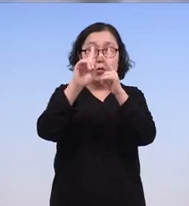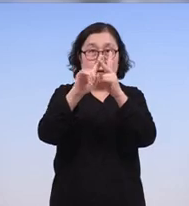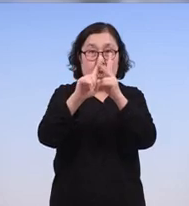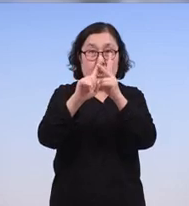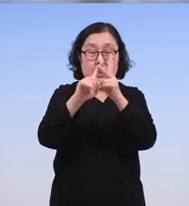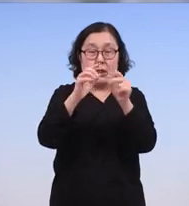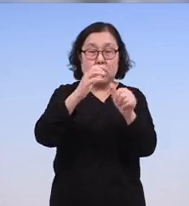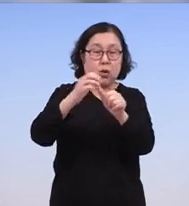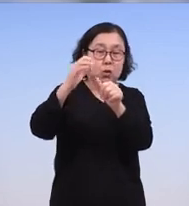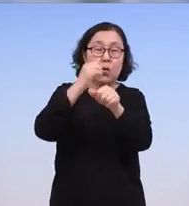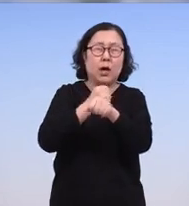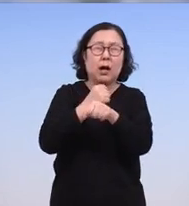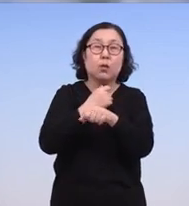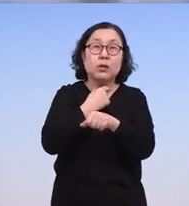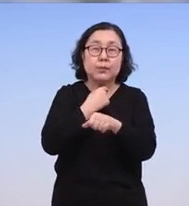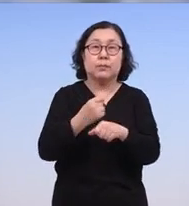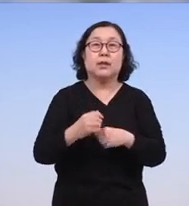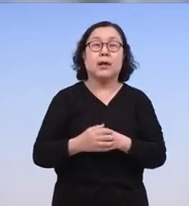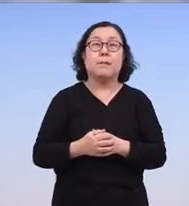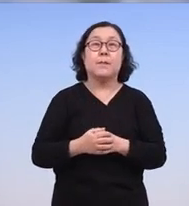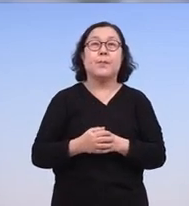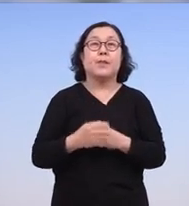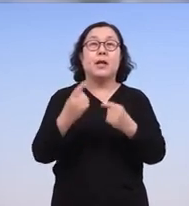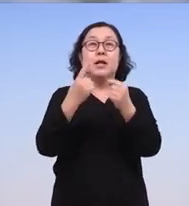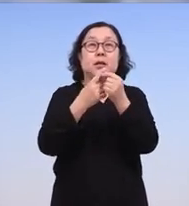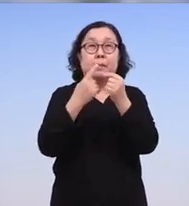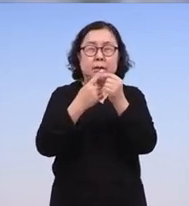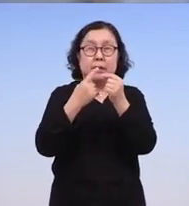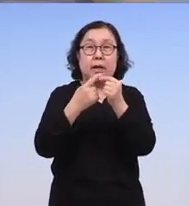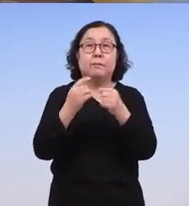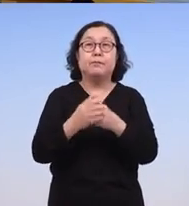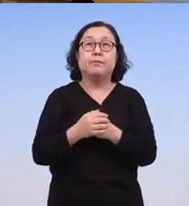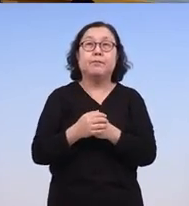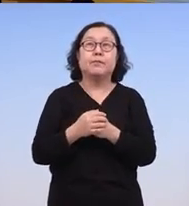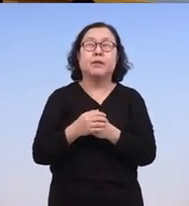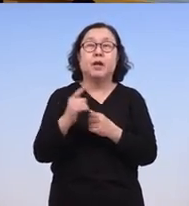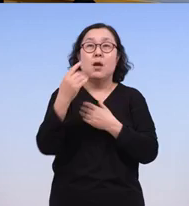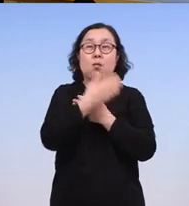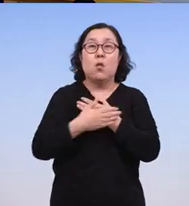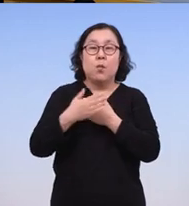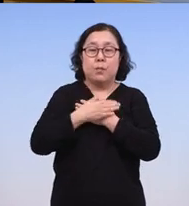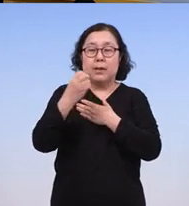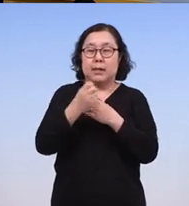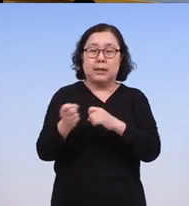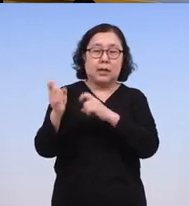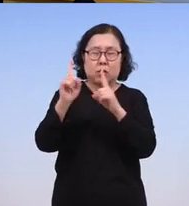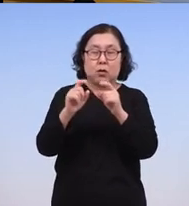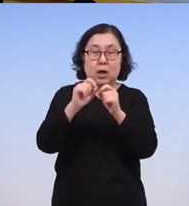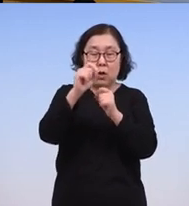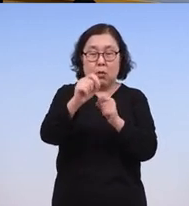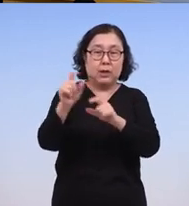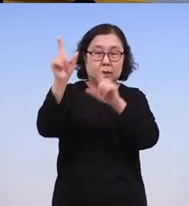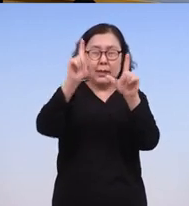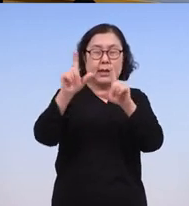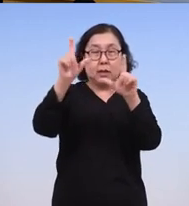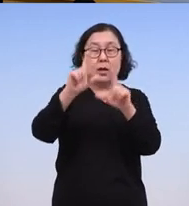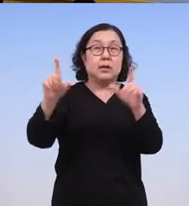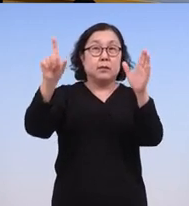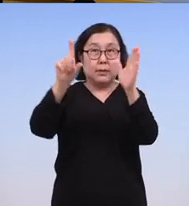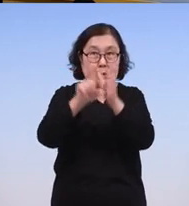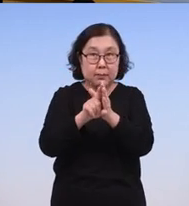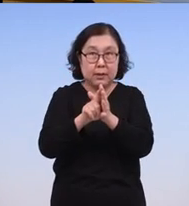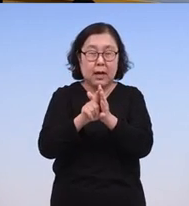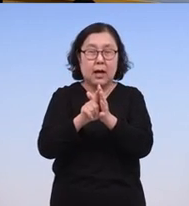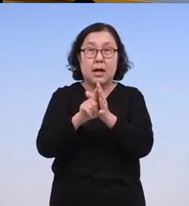가지 적용을 같이 좀 나누기로 원하는데요. 첫 번째 적용이 뭐냐? 이 몸이 다시 사는 것과 영원히 사는